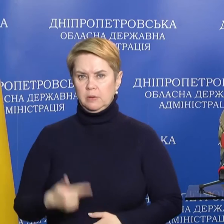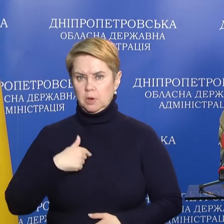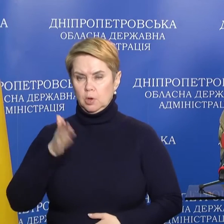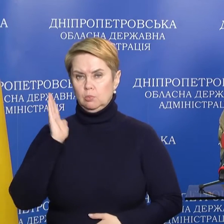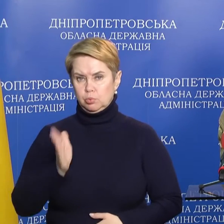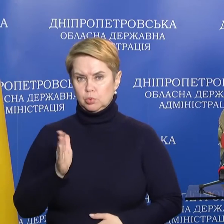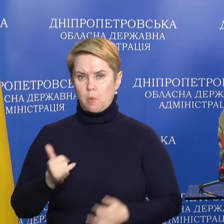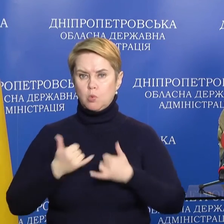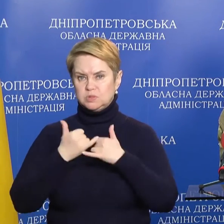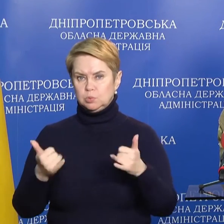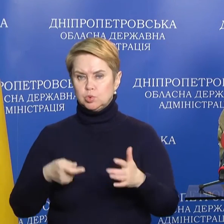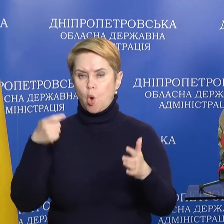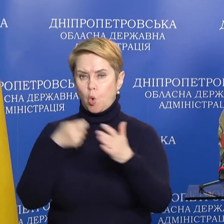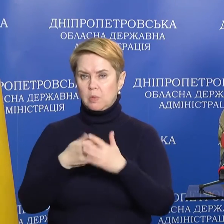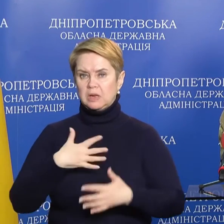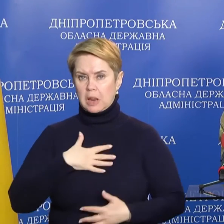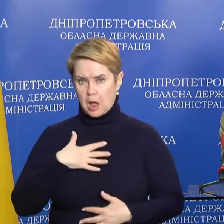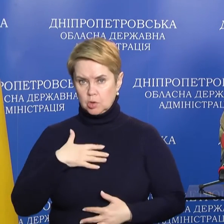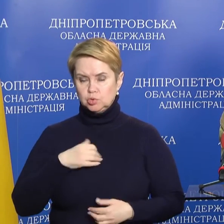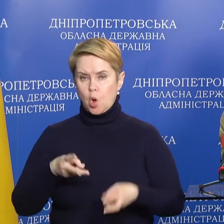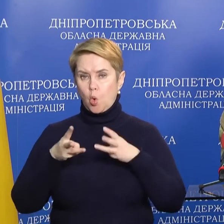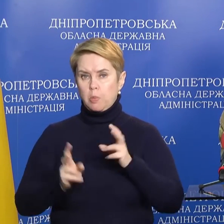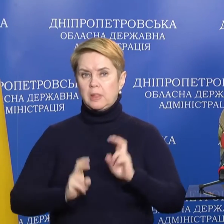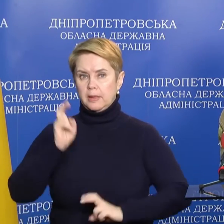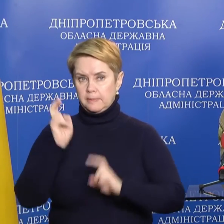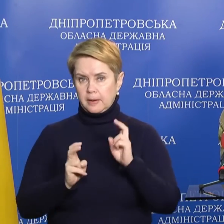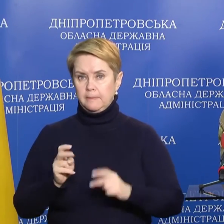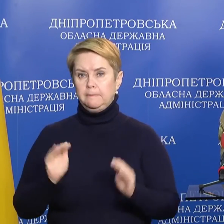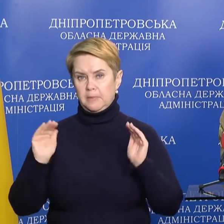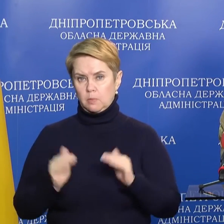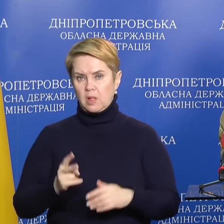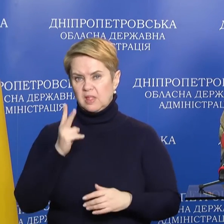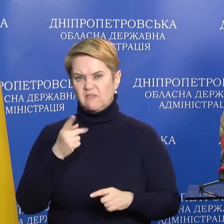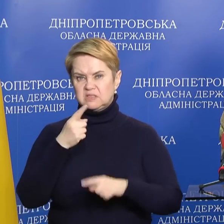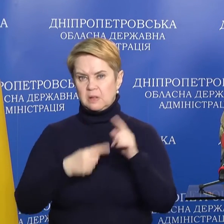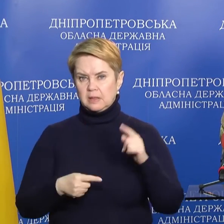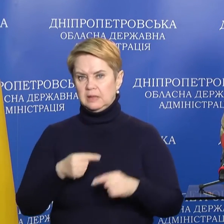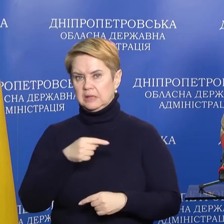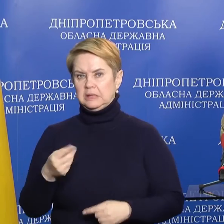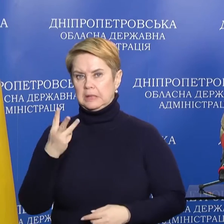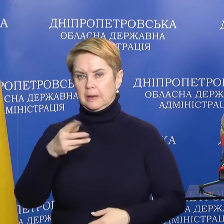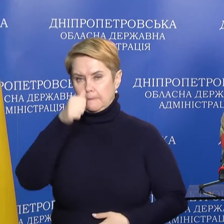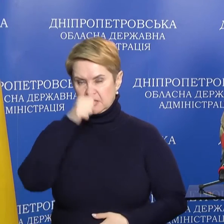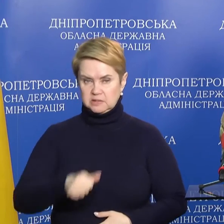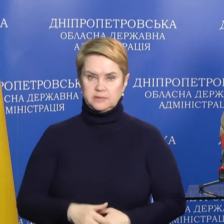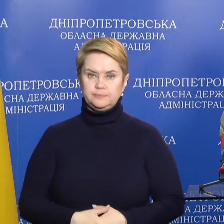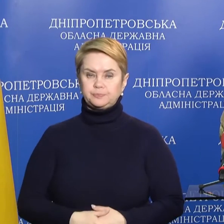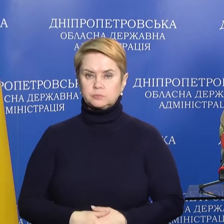будем обеспечены кормом для нашего коммунального предприятия минимум на 2,5-3 месяца.